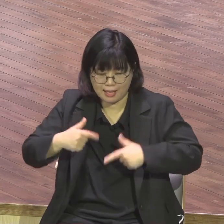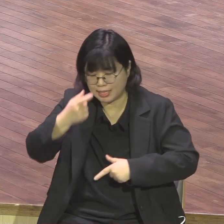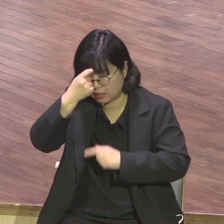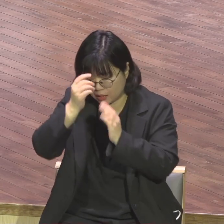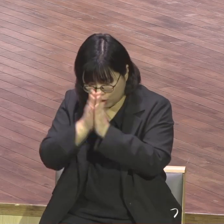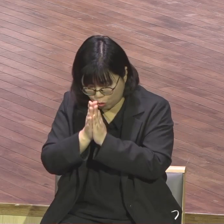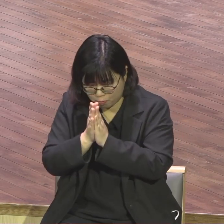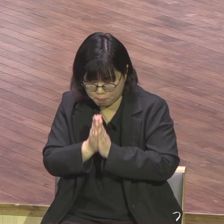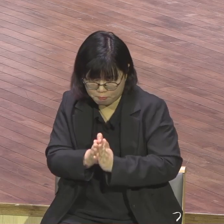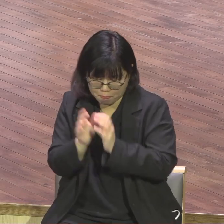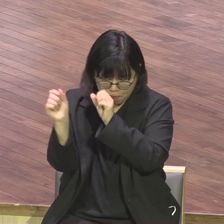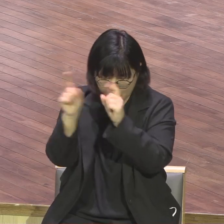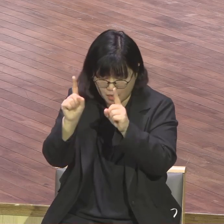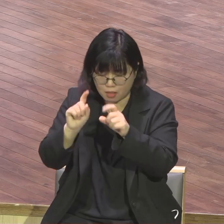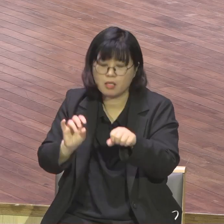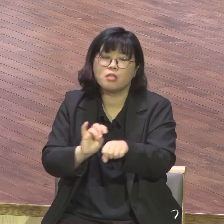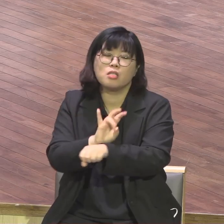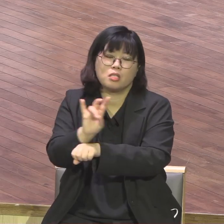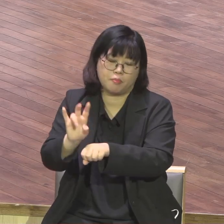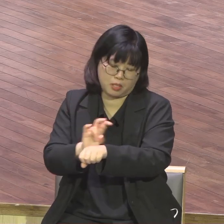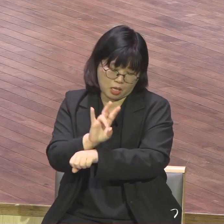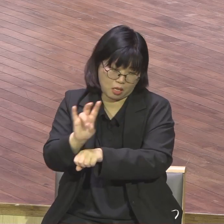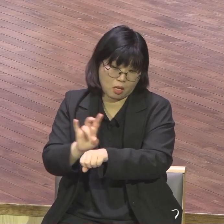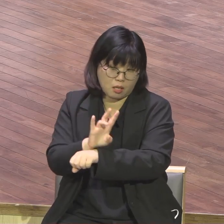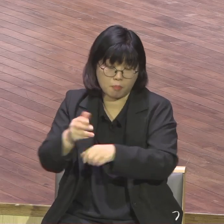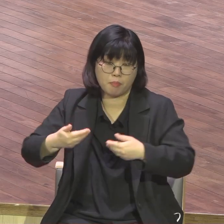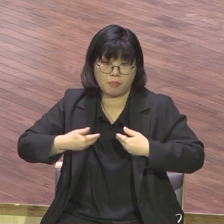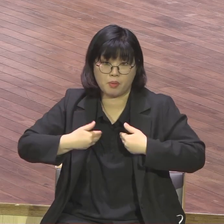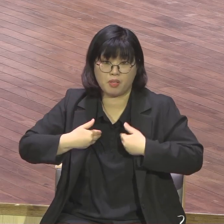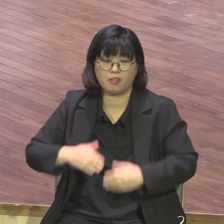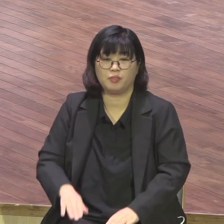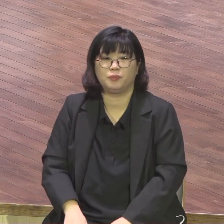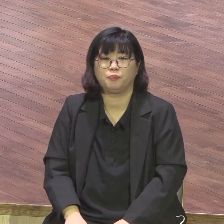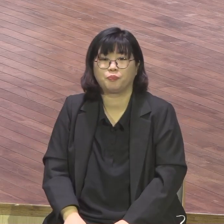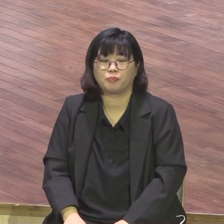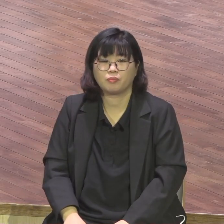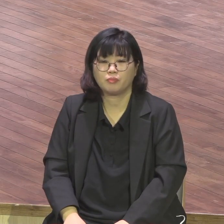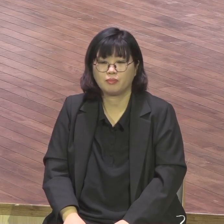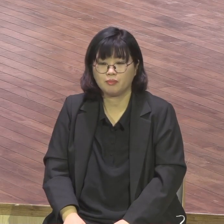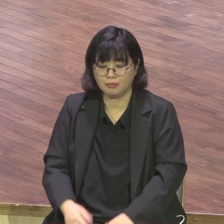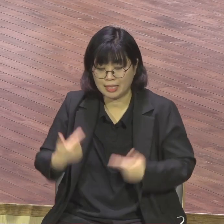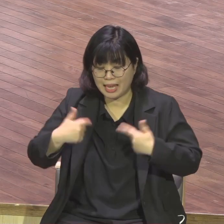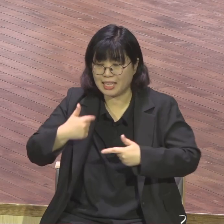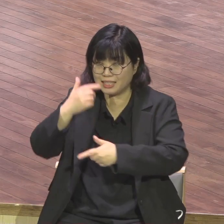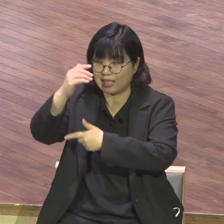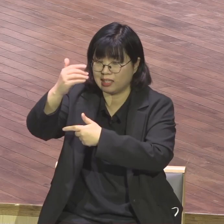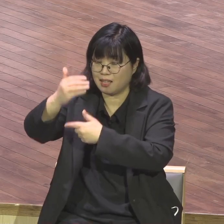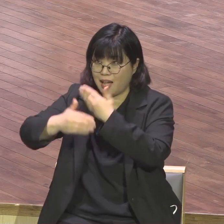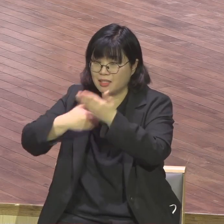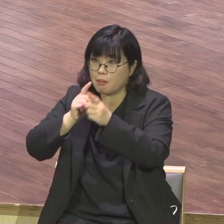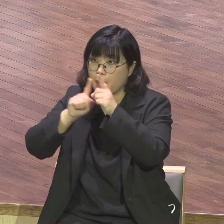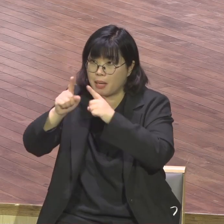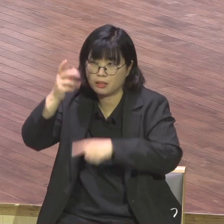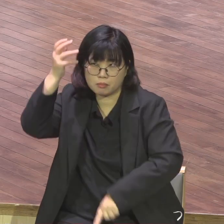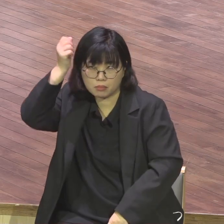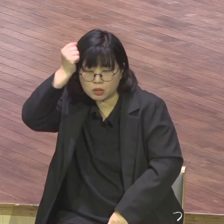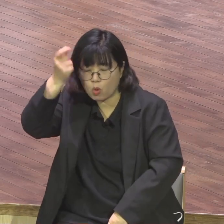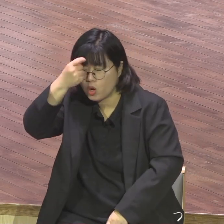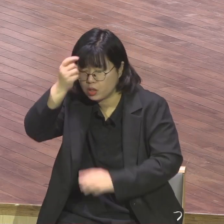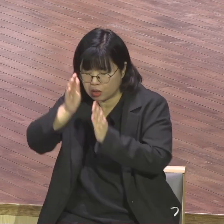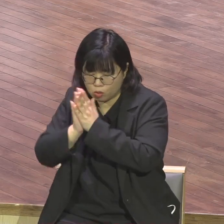여러분 생업도 직장도 사업도 25 보좌를 체험하는